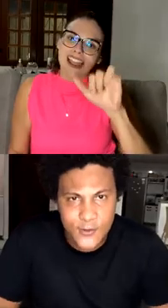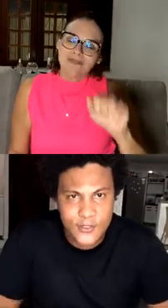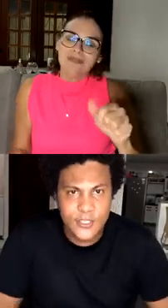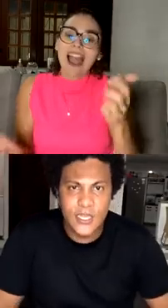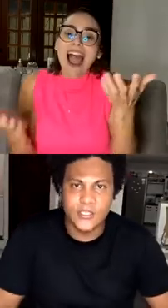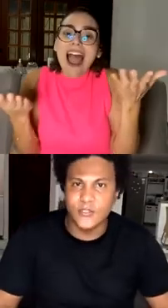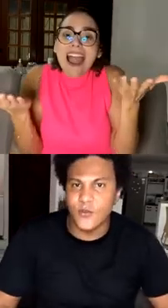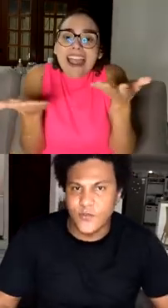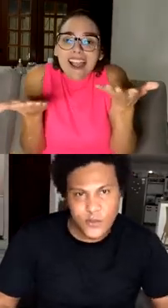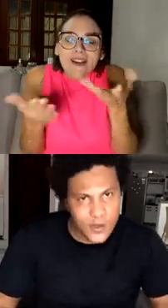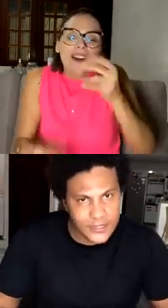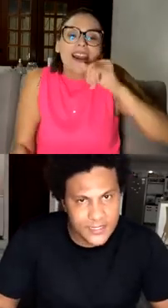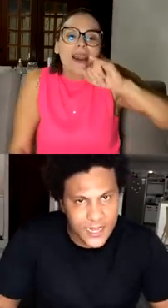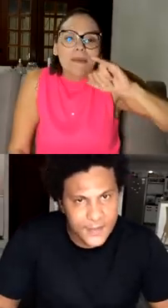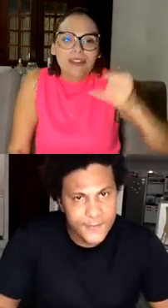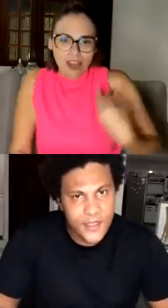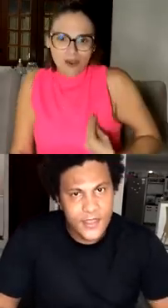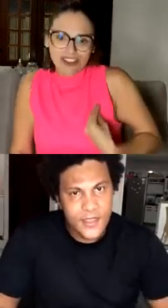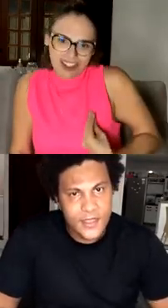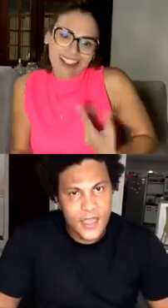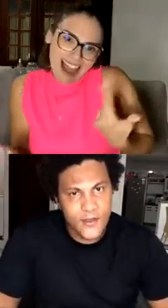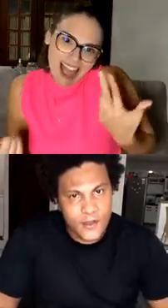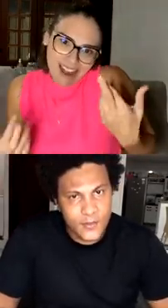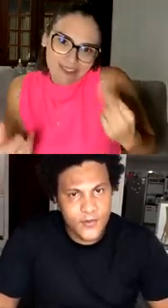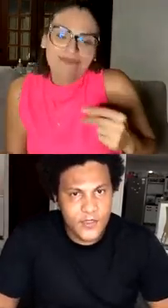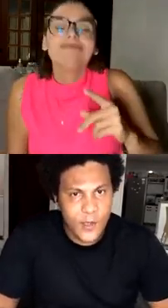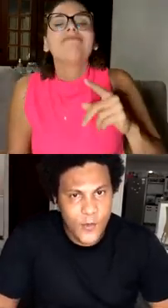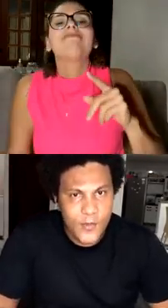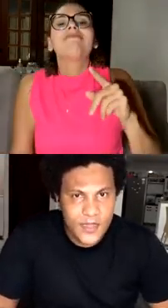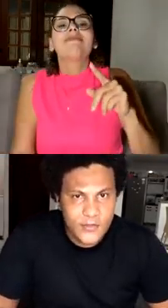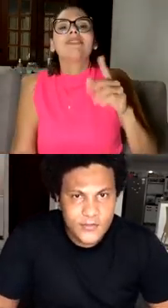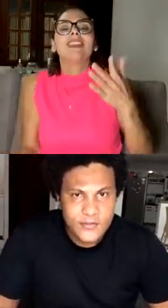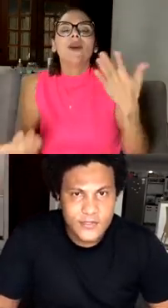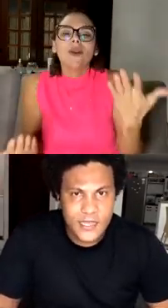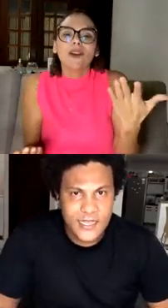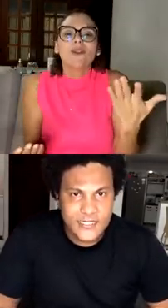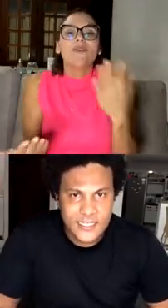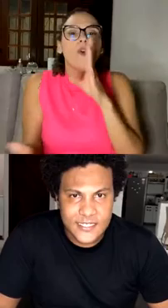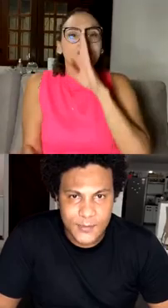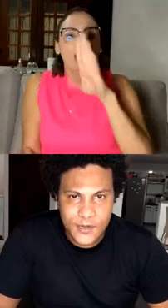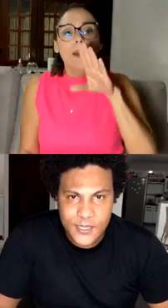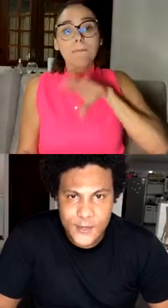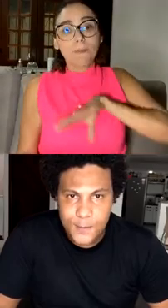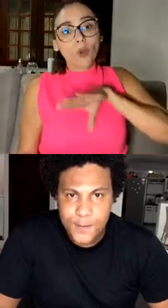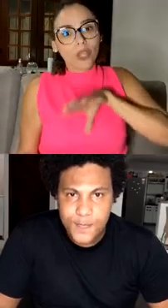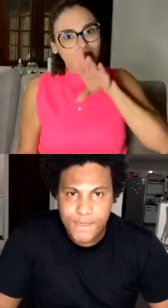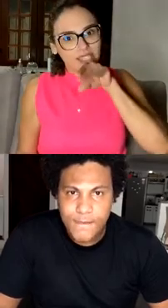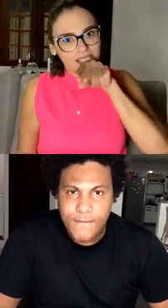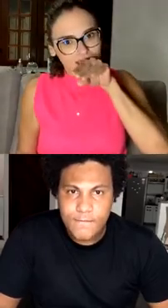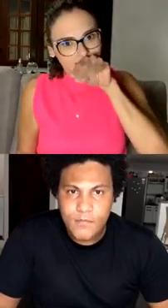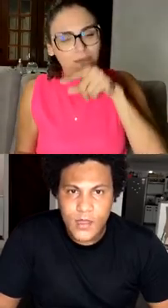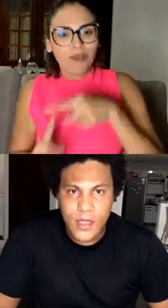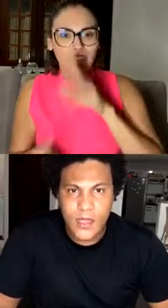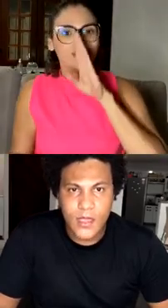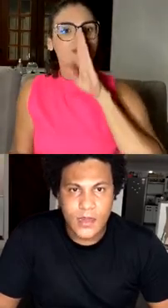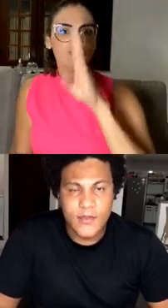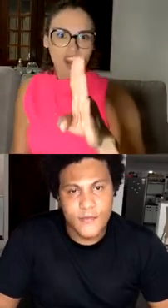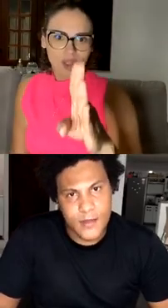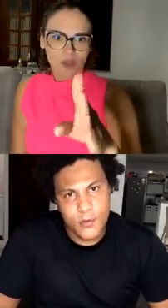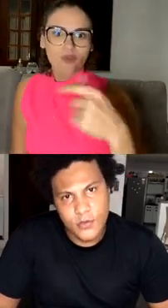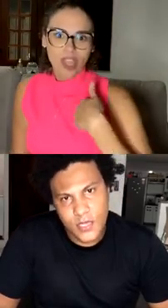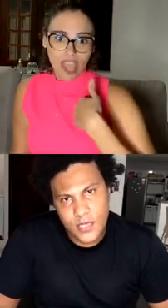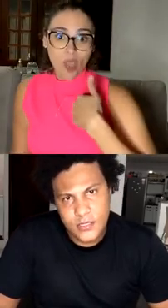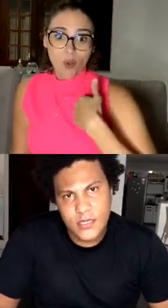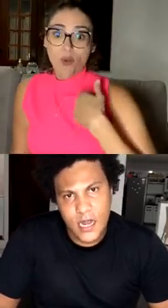Andréia hoje, a gente convidou a Andréia, e agora aproveitar o momento, né, que ela já está por aqui, ela vai